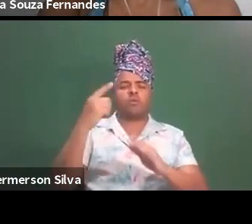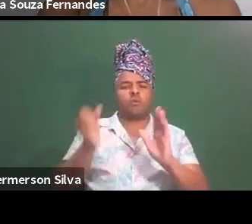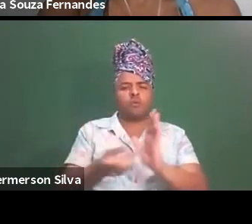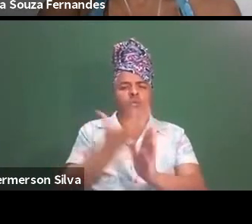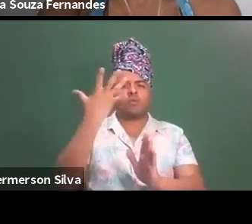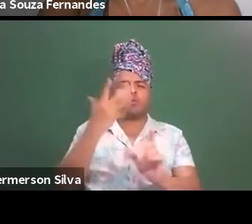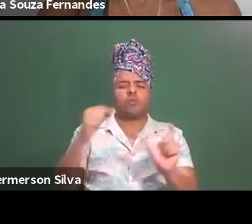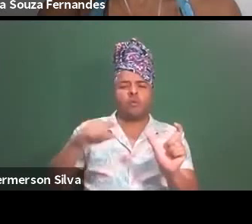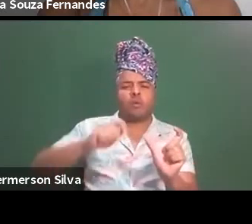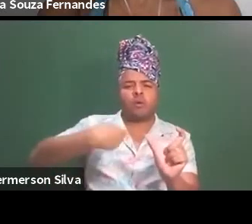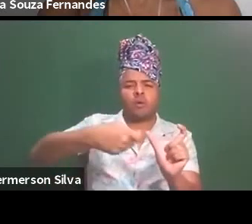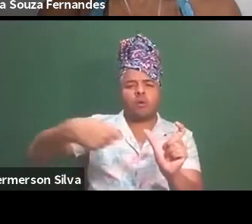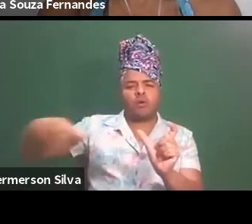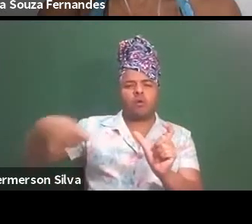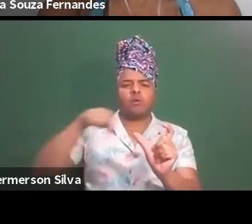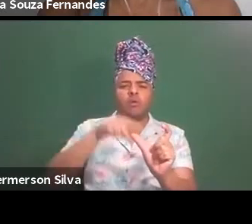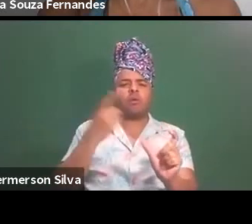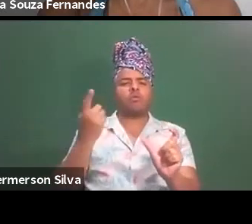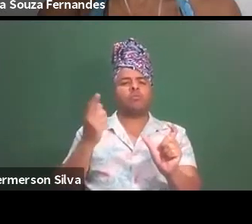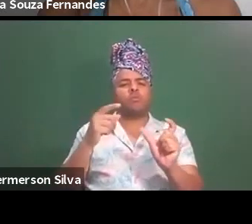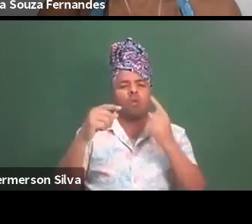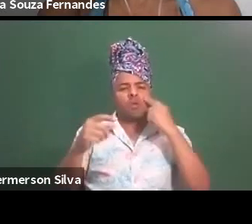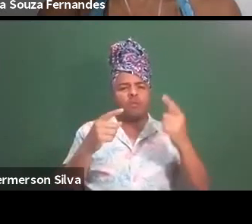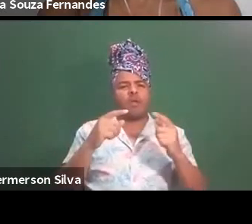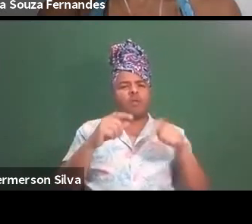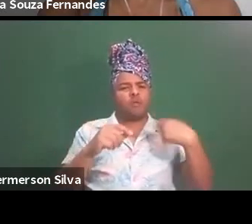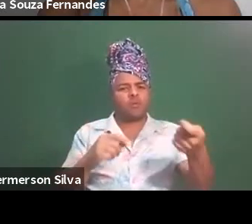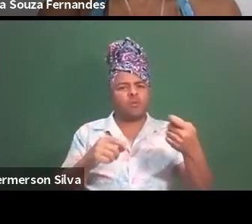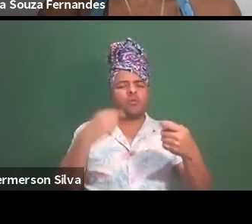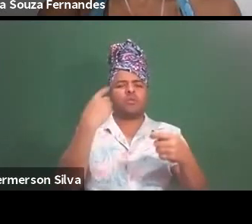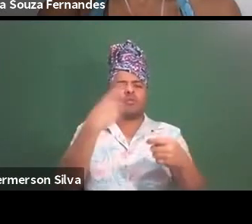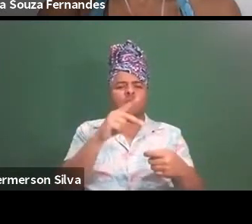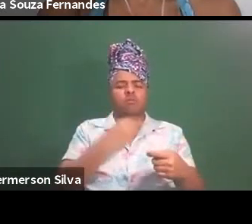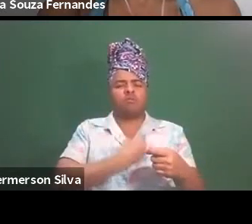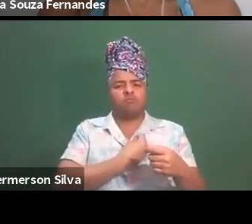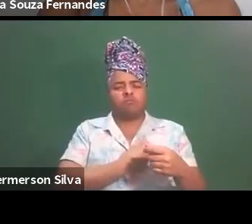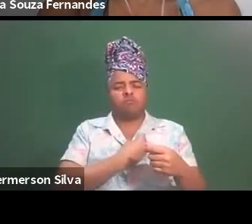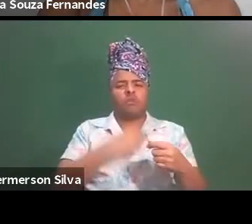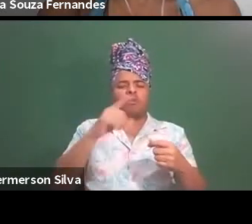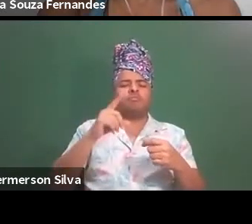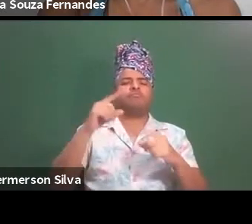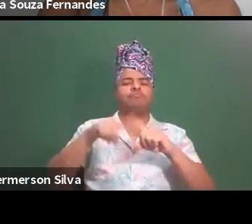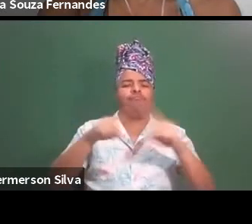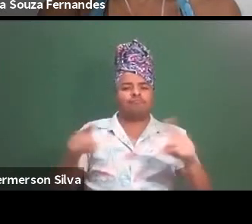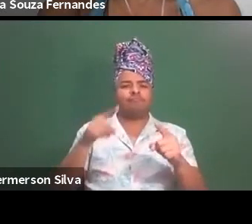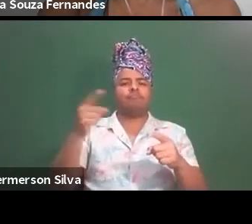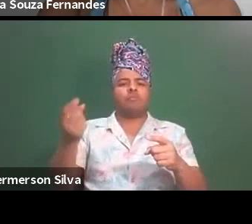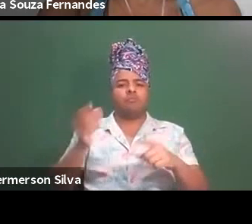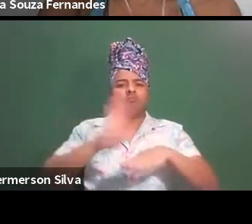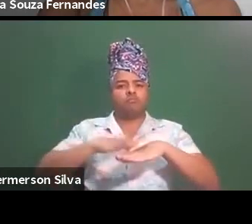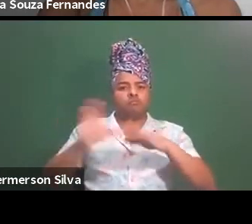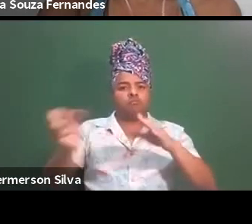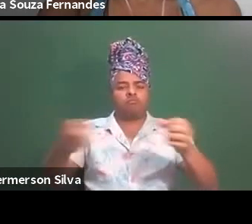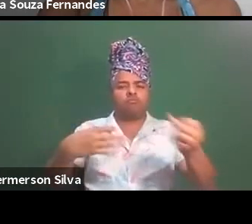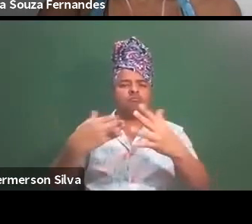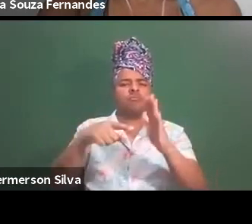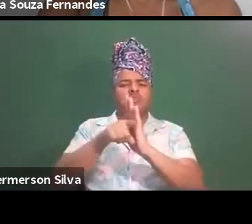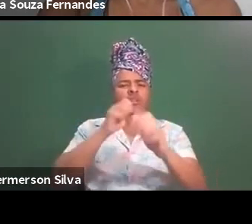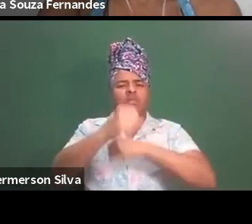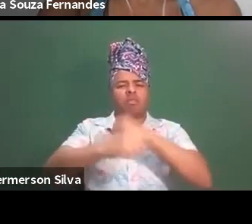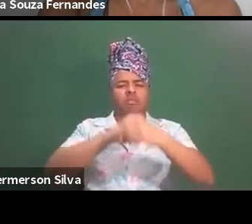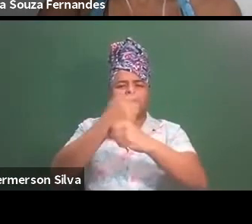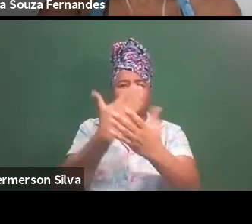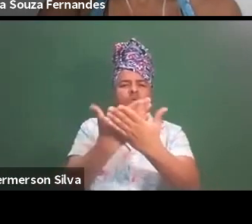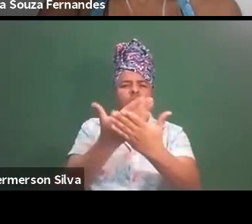léxico, questionando o léxico existente, né, produzindo anos de estudo que estão nesse